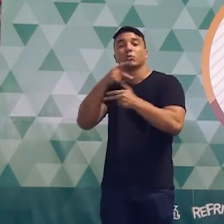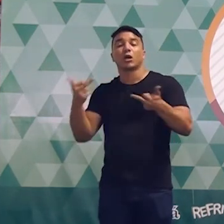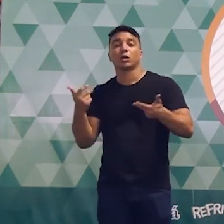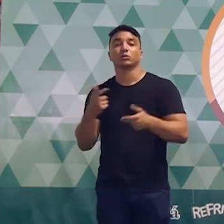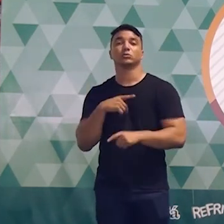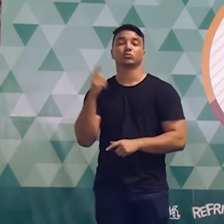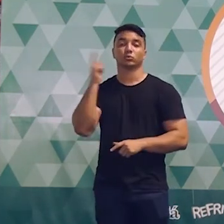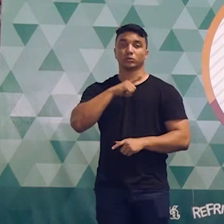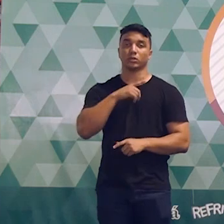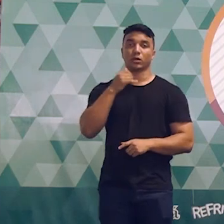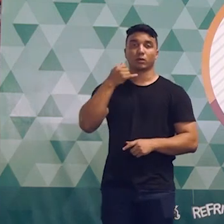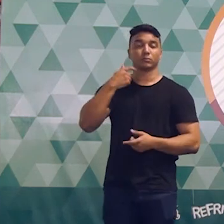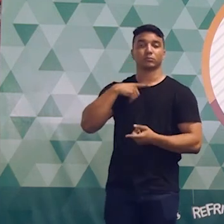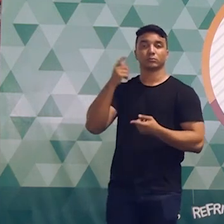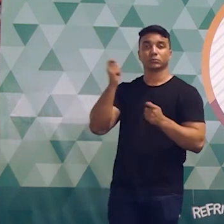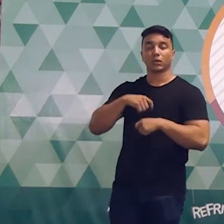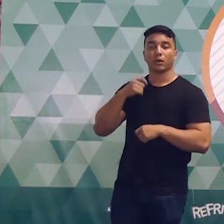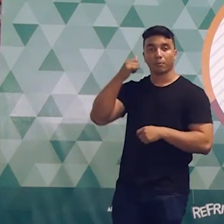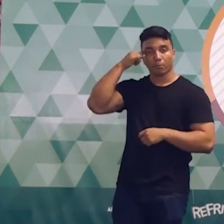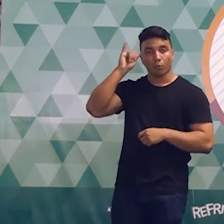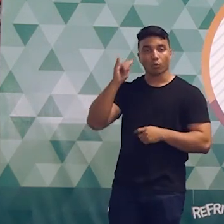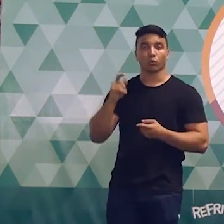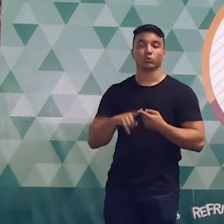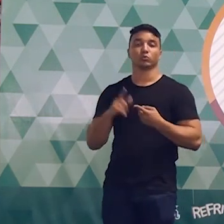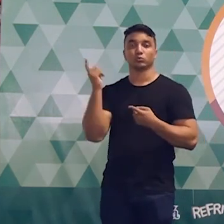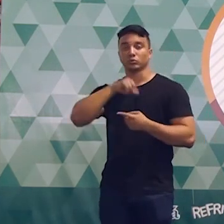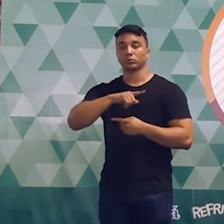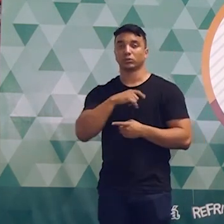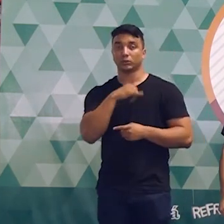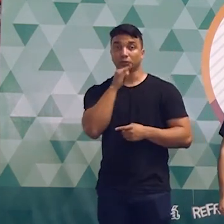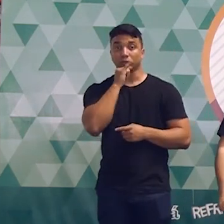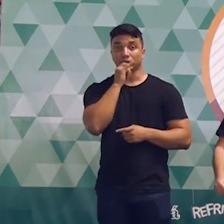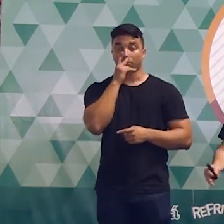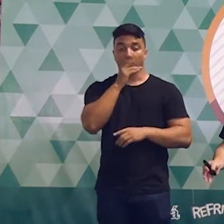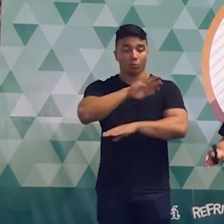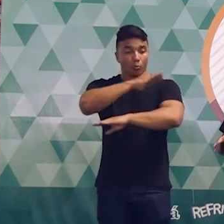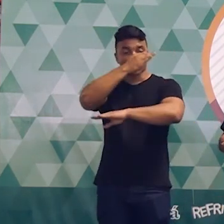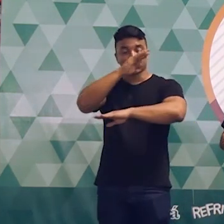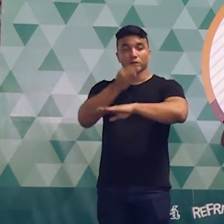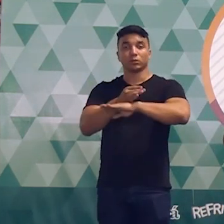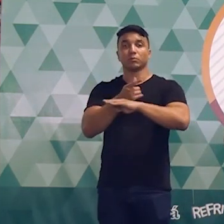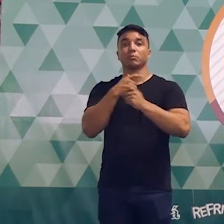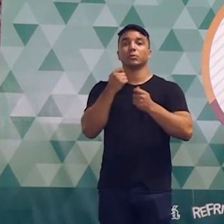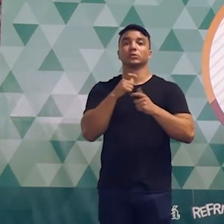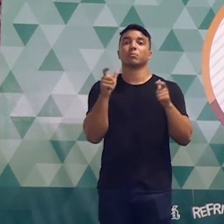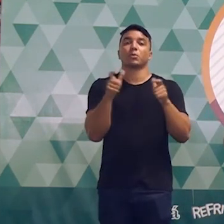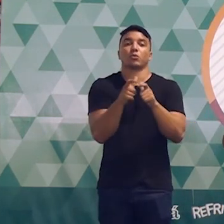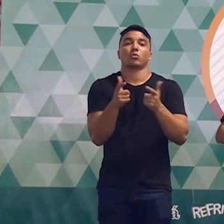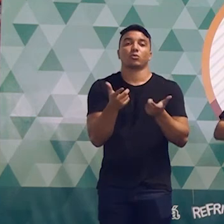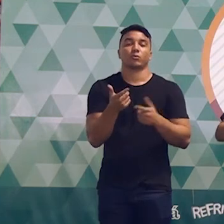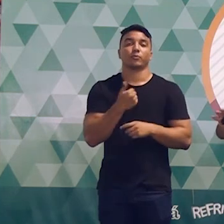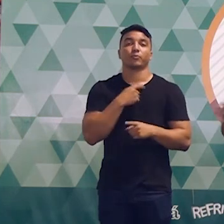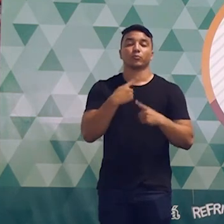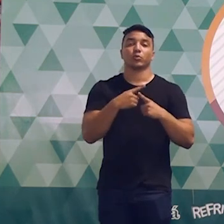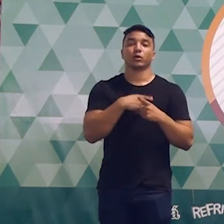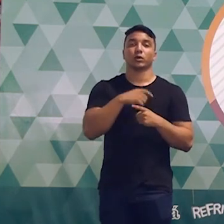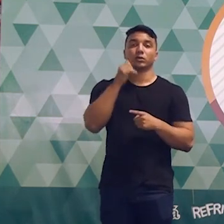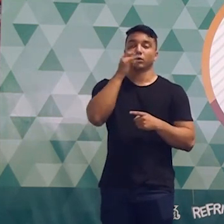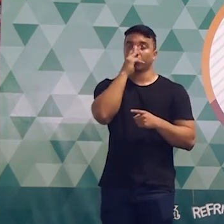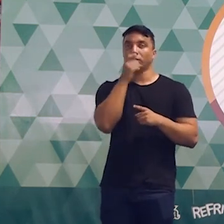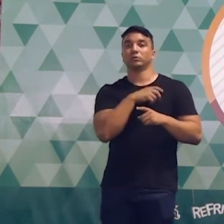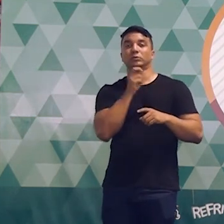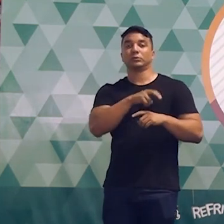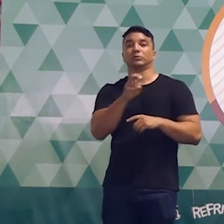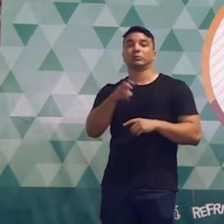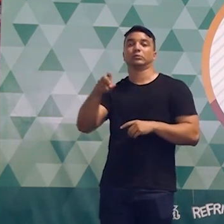pode criar animais grandes como gado bovino. Se tu mora em montanha, tu já vai ter que criar uns animais menores, porque eles não vão conseguir se